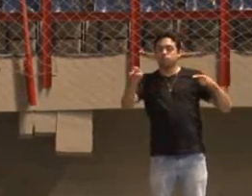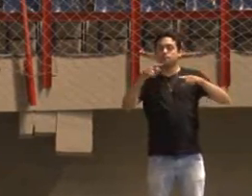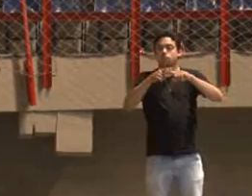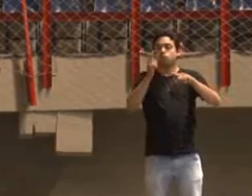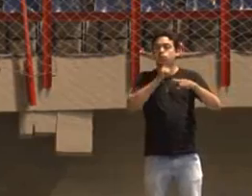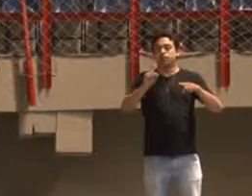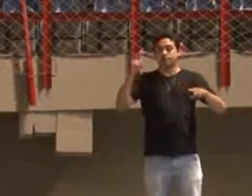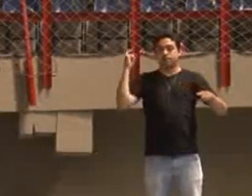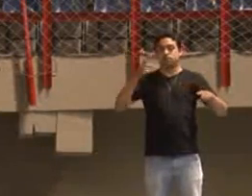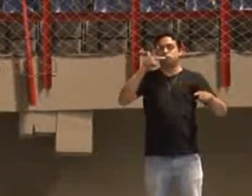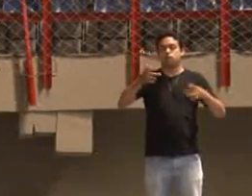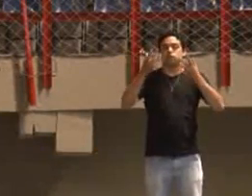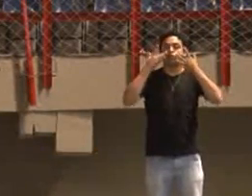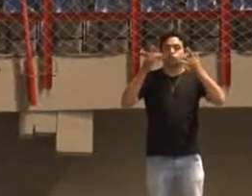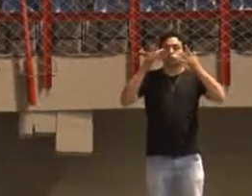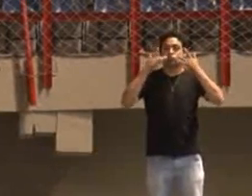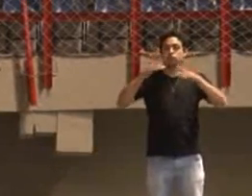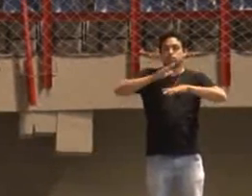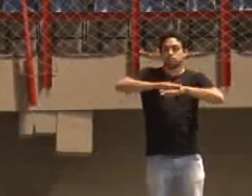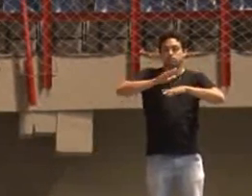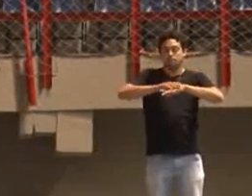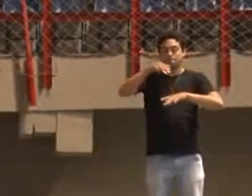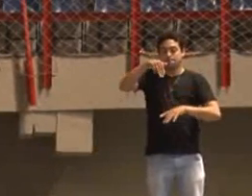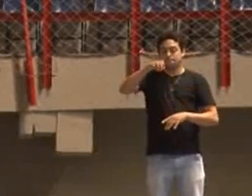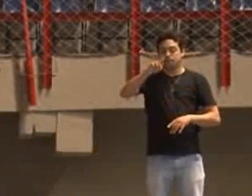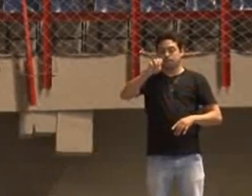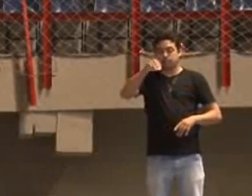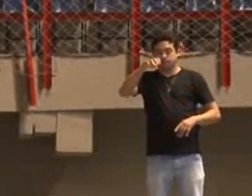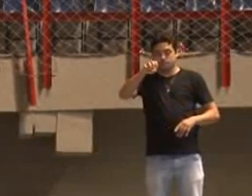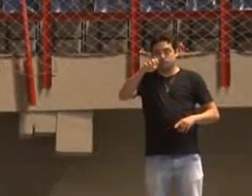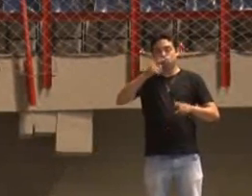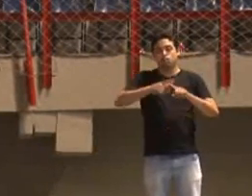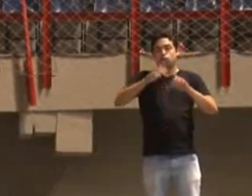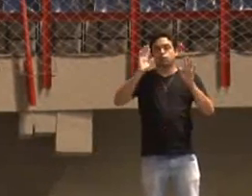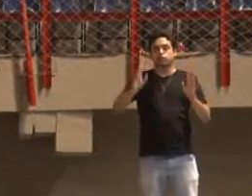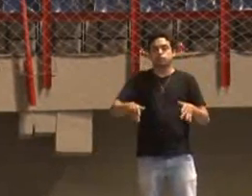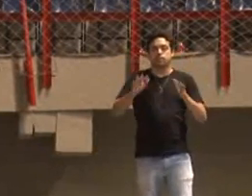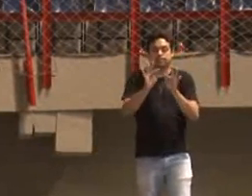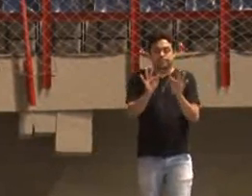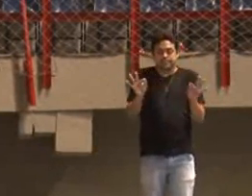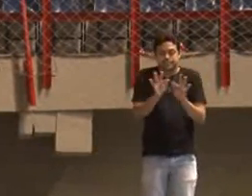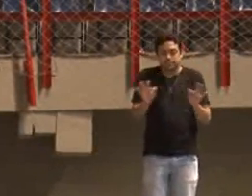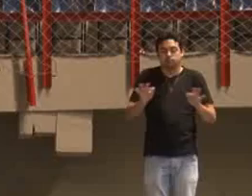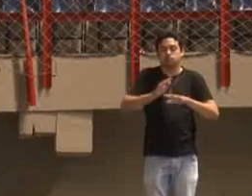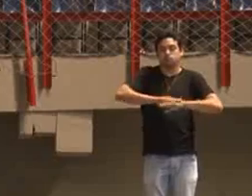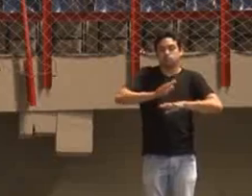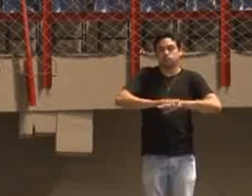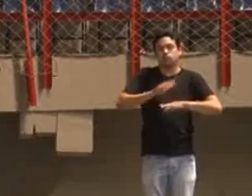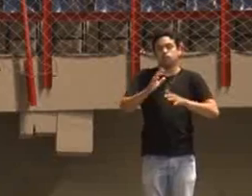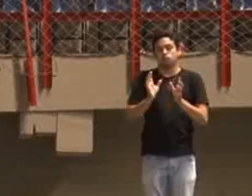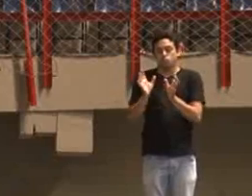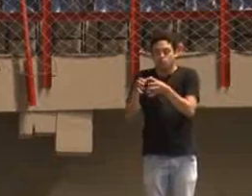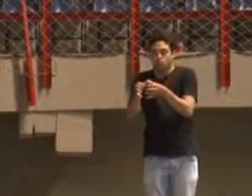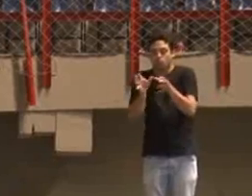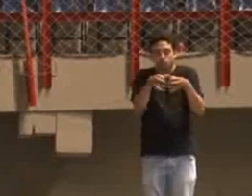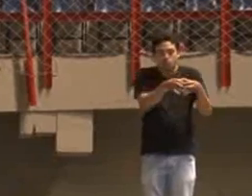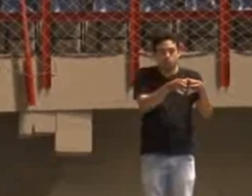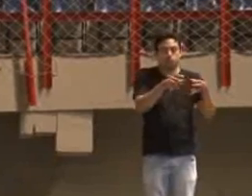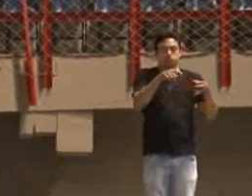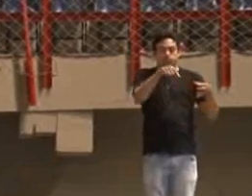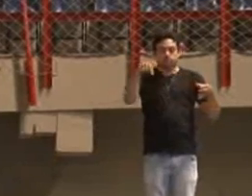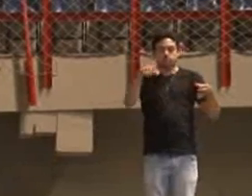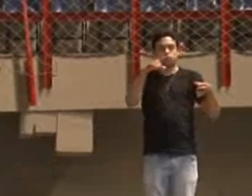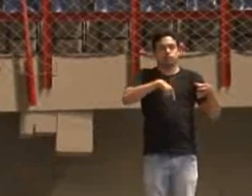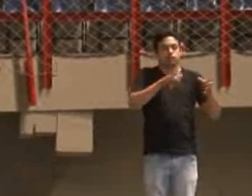chamava antigamente de teatro mambembe. Era aquele teatro mais humilde, feito por grupos que iam